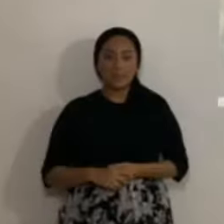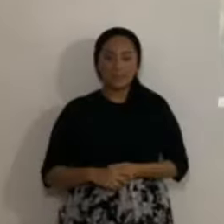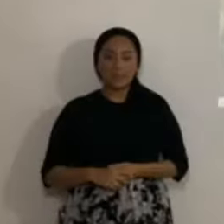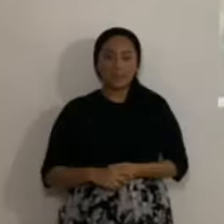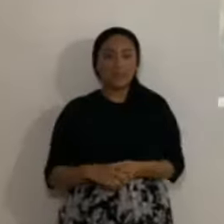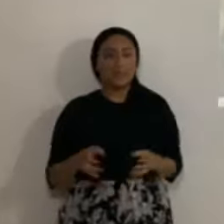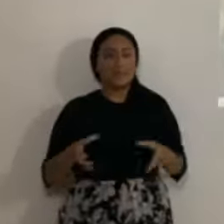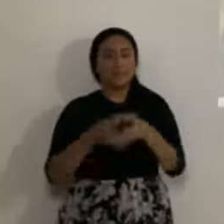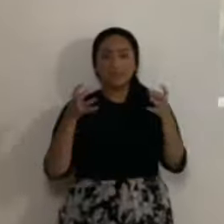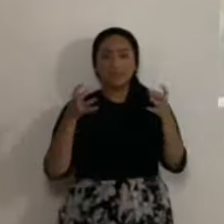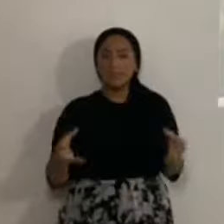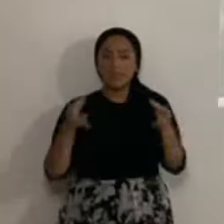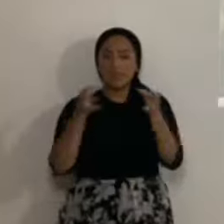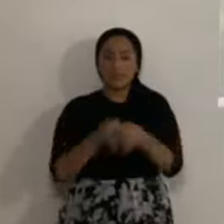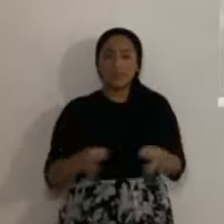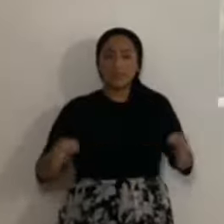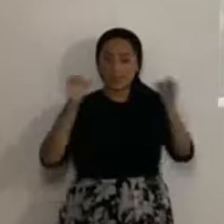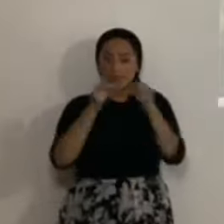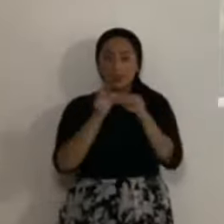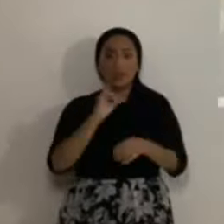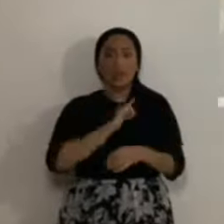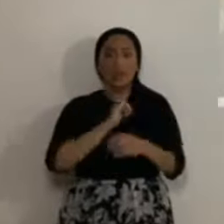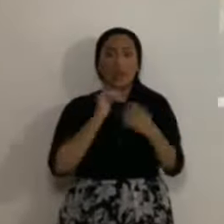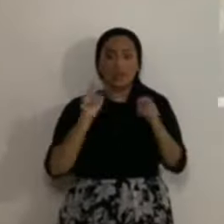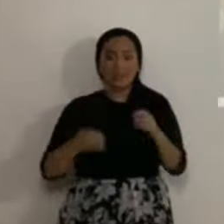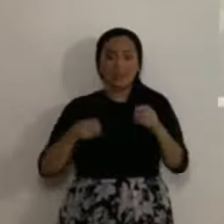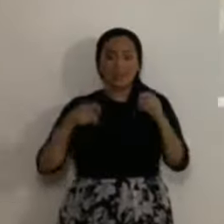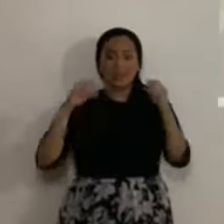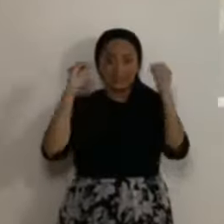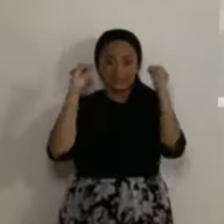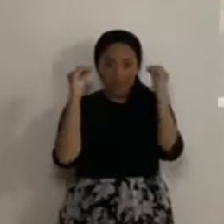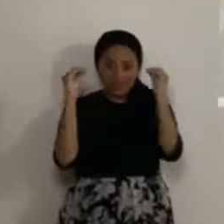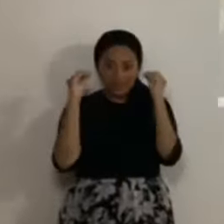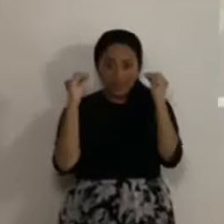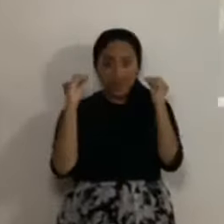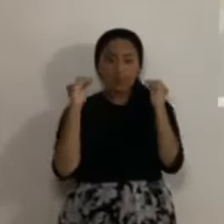Es muy importante que yo les explique, amados ajín,